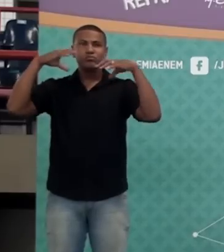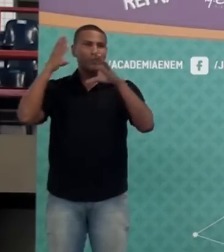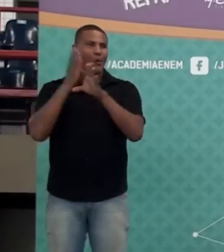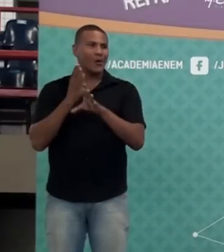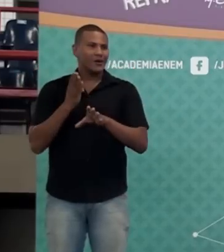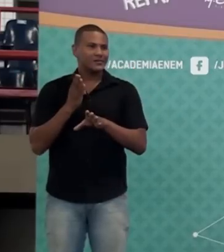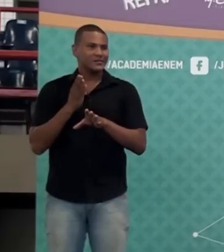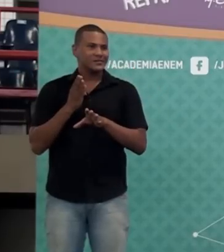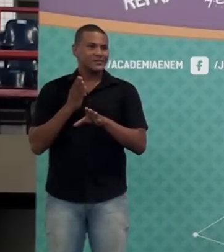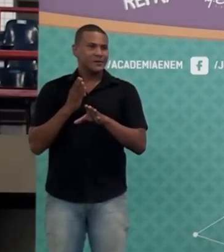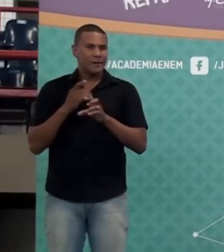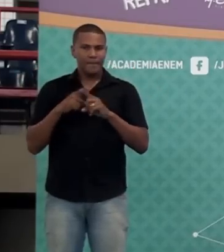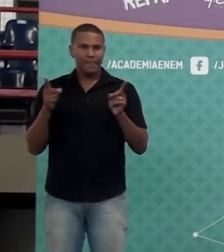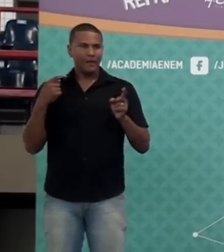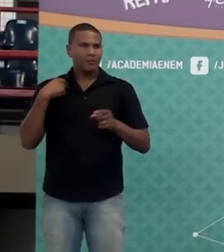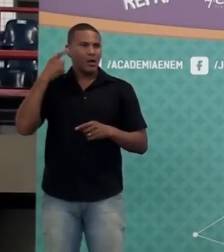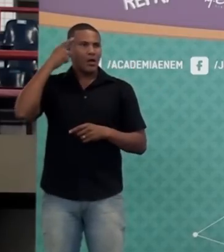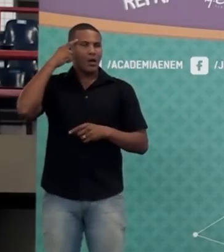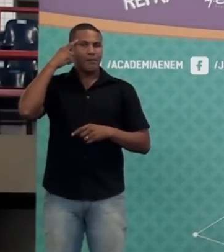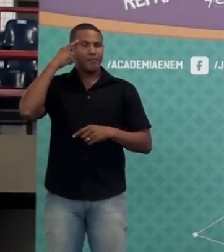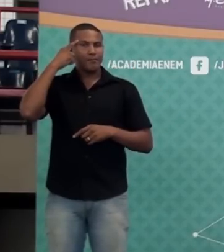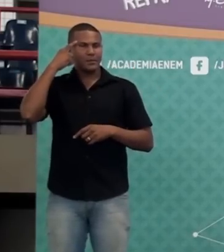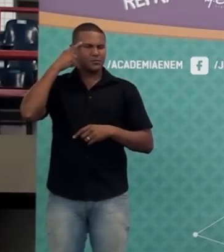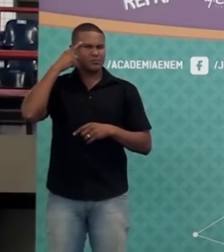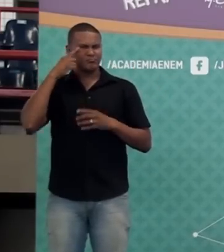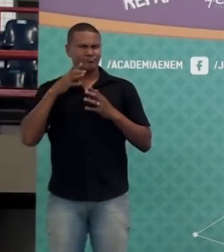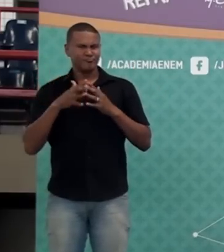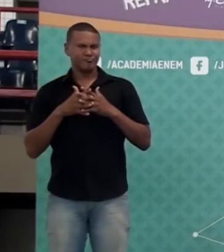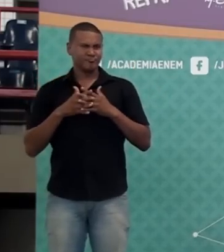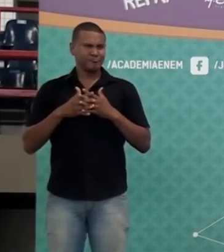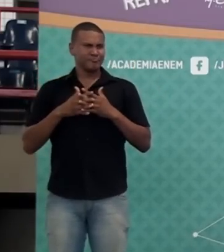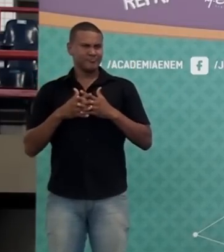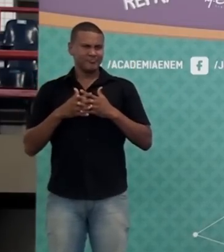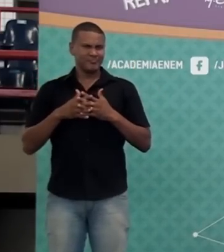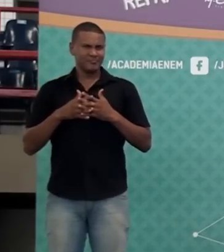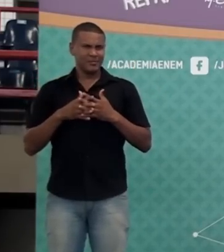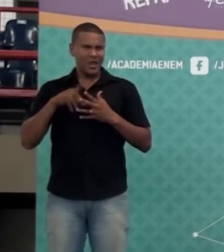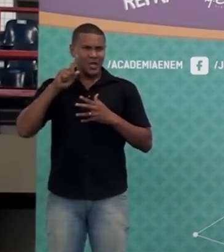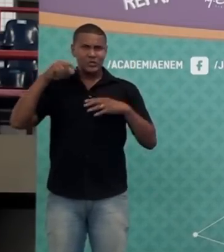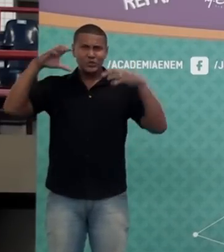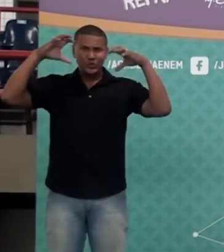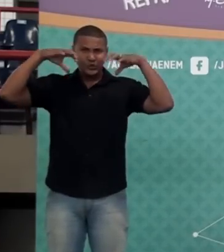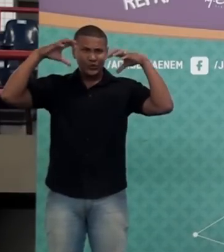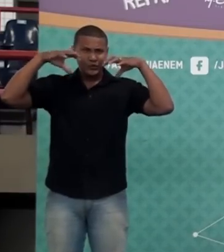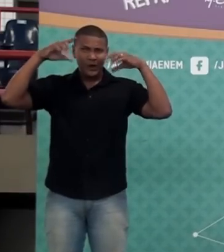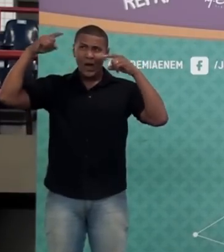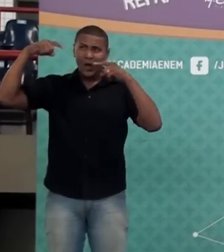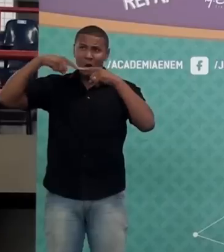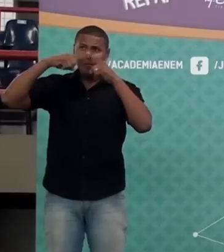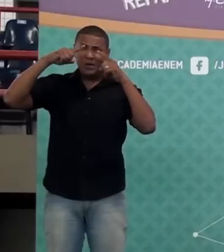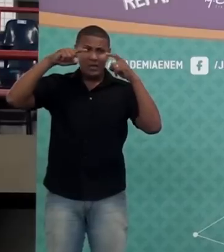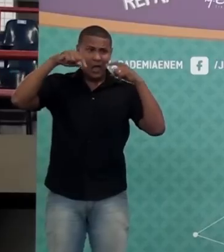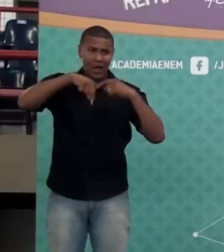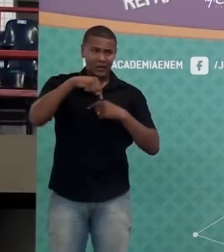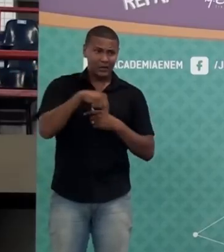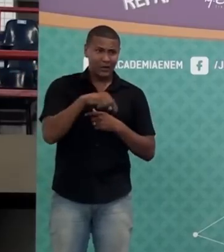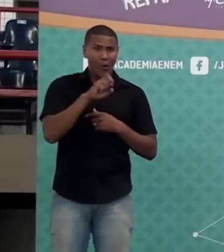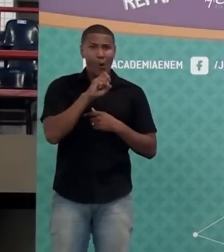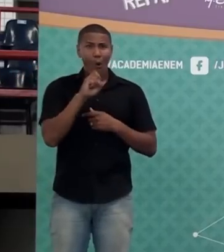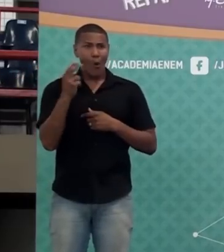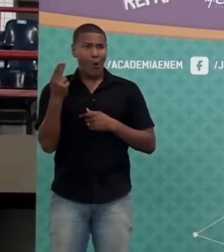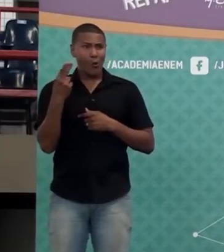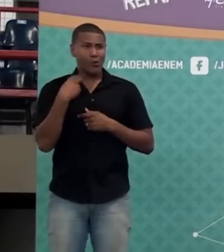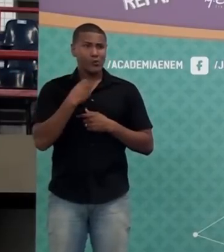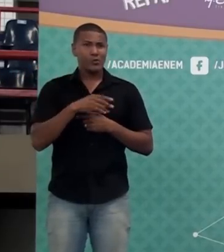Fortaleza. O que o jornal quis dizer é de estacionar, que parou a nossa cidade. Não tem mais acento. Tanto